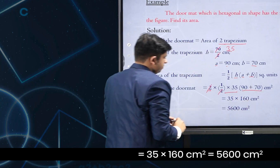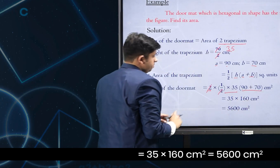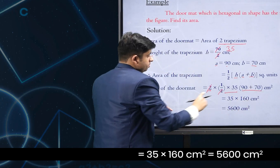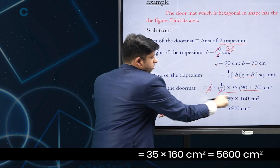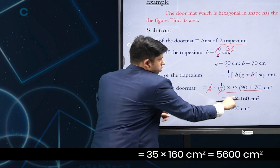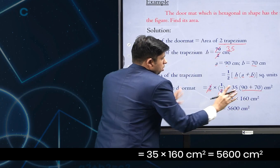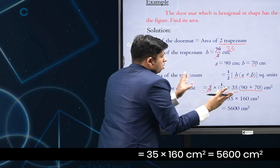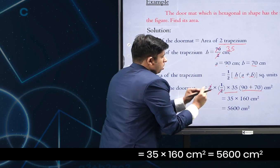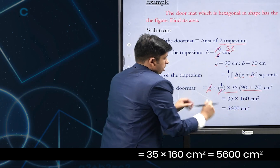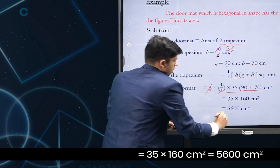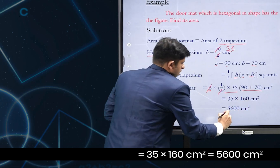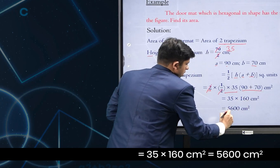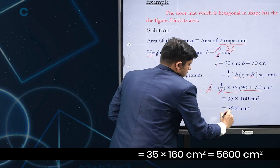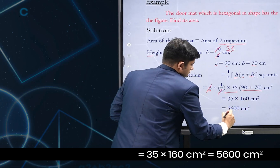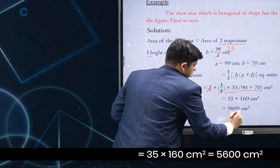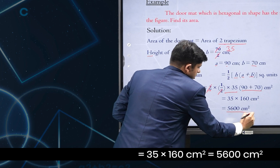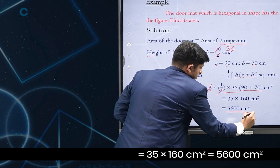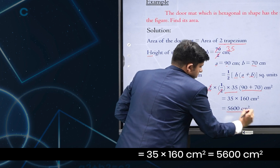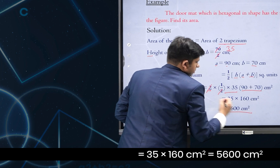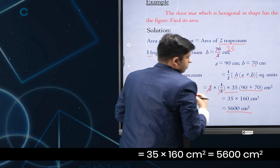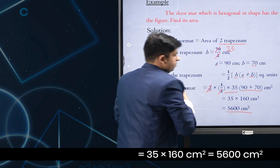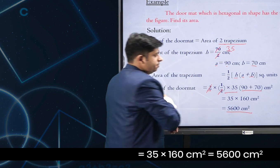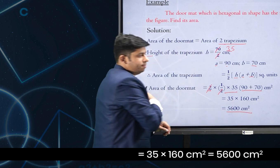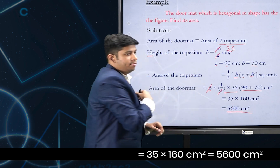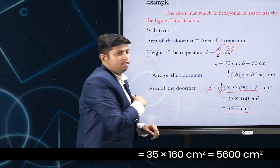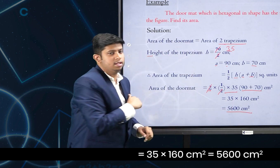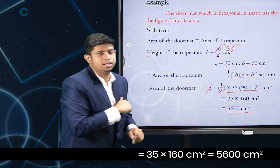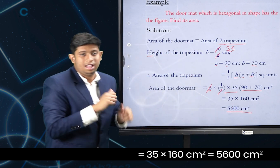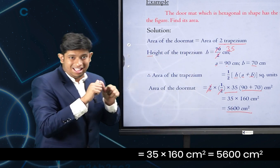ஈடு 5600 சென்டிமீட்டர் மேலிலக்கு 2.